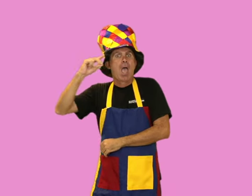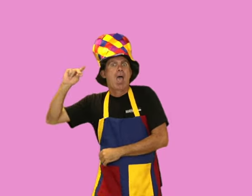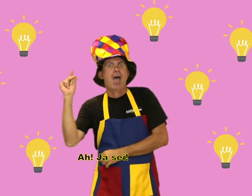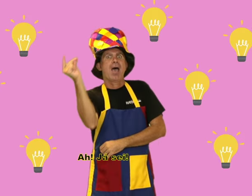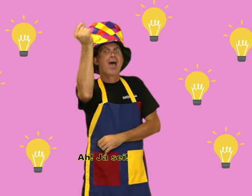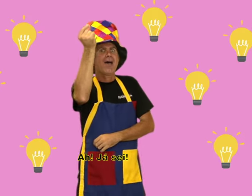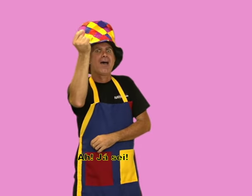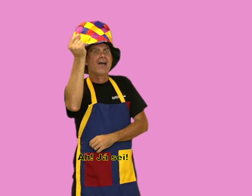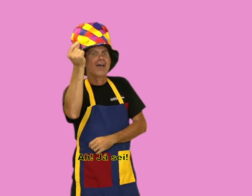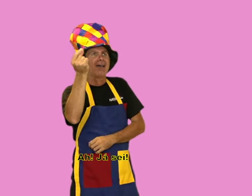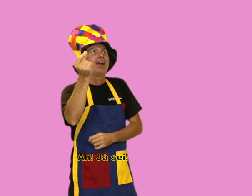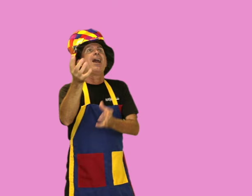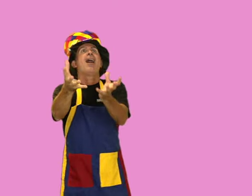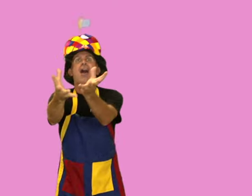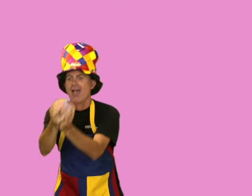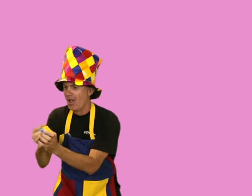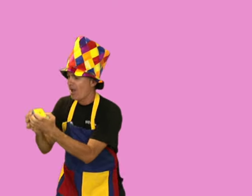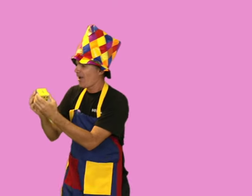Ah, já sei!